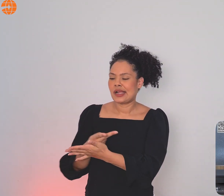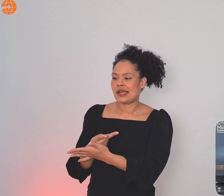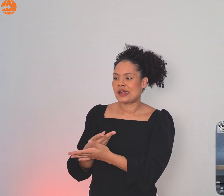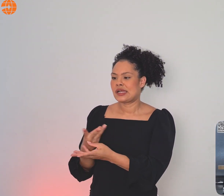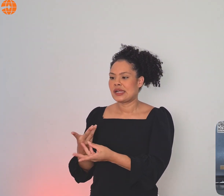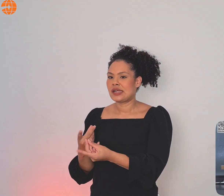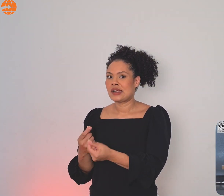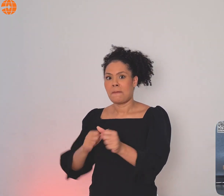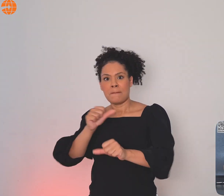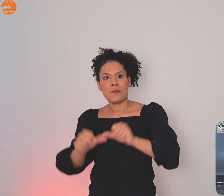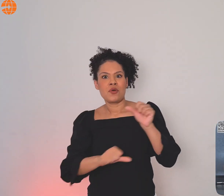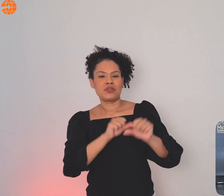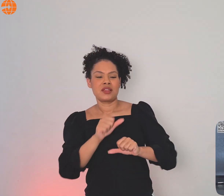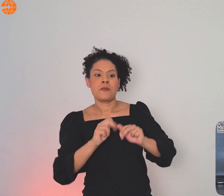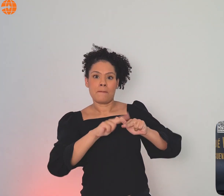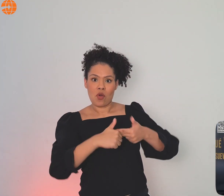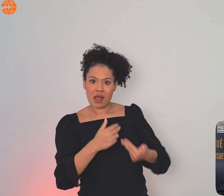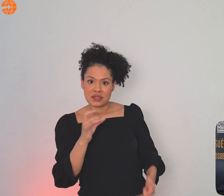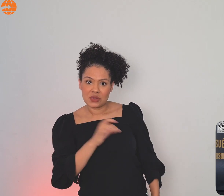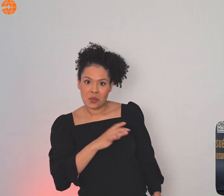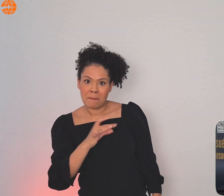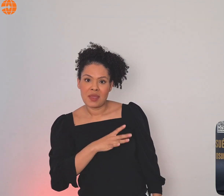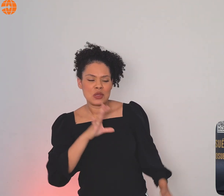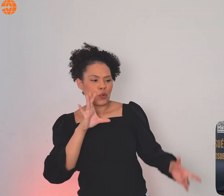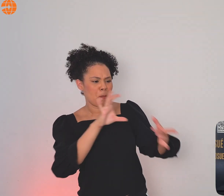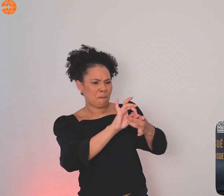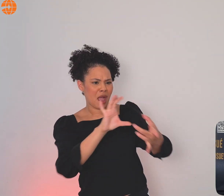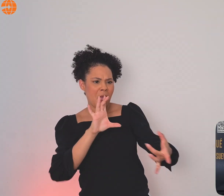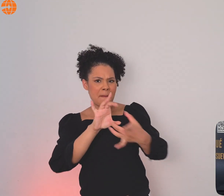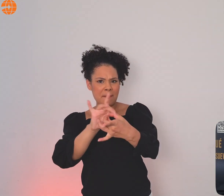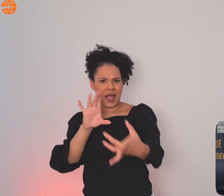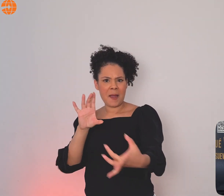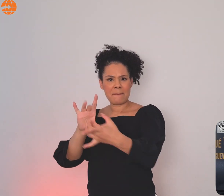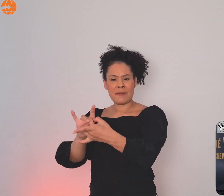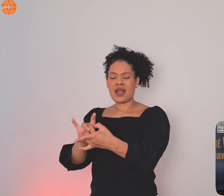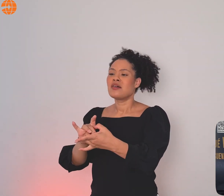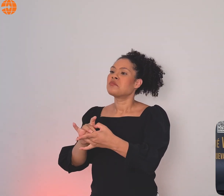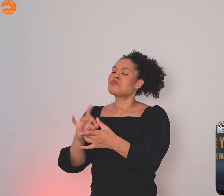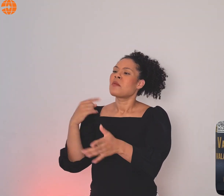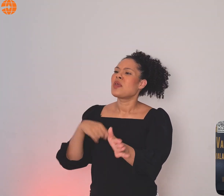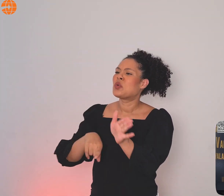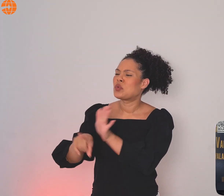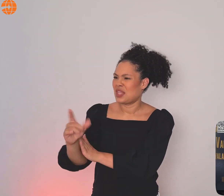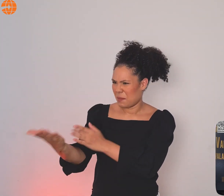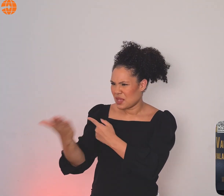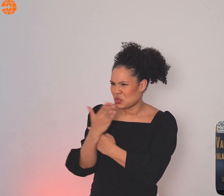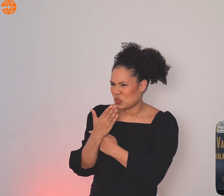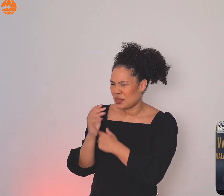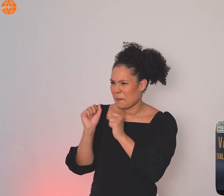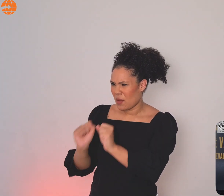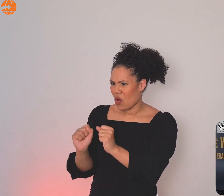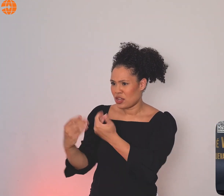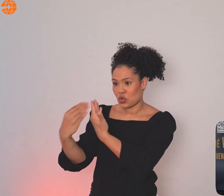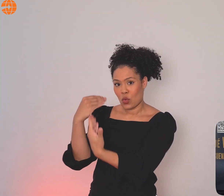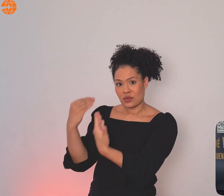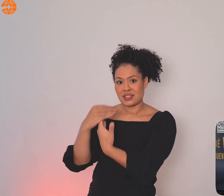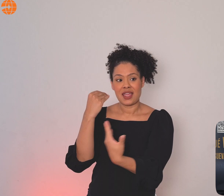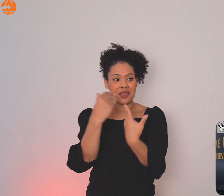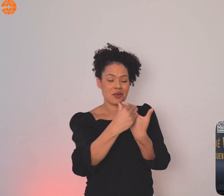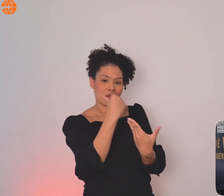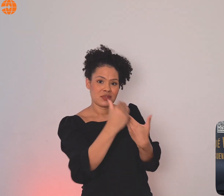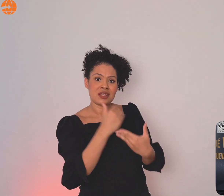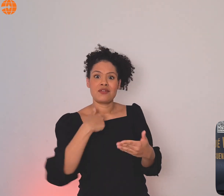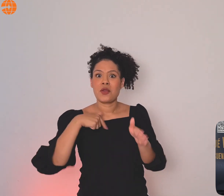medo eu me conectei com pessoas, por causa do medo eu procurei conselhos, por causa do medo eu pesquisei melhor as coisas, o ambiente, por causa do medo eu dei